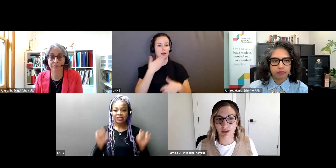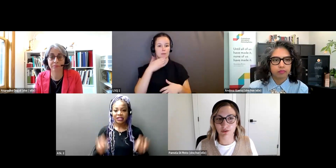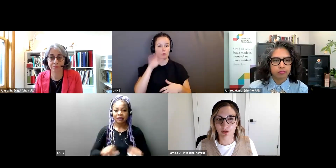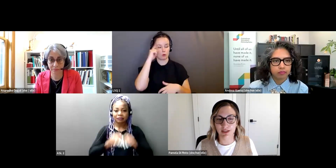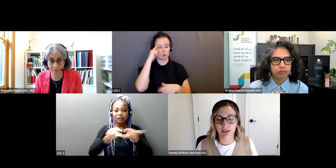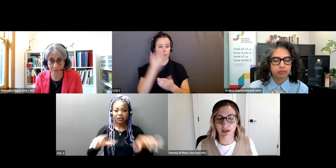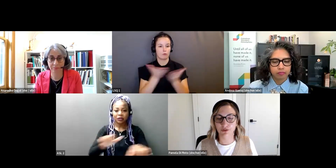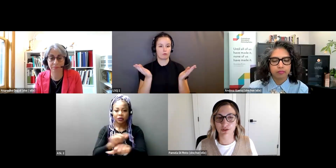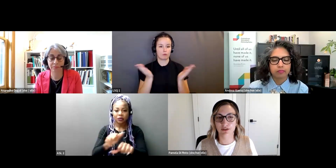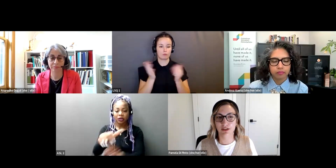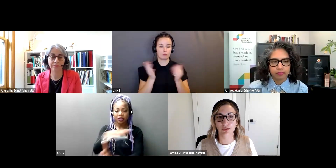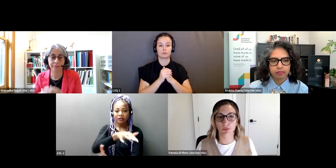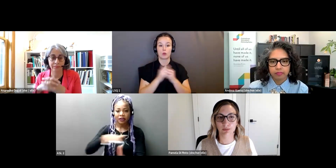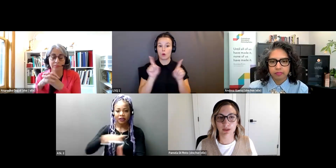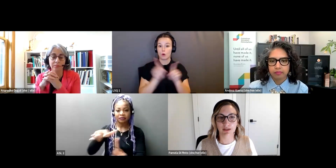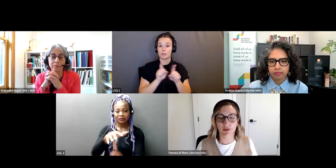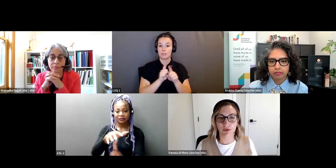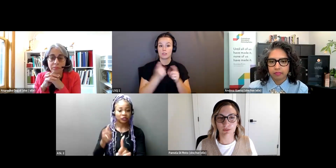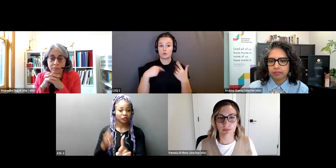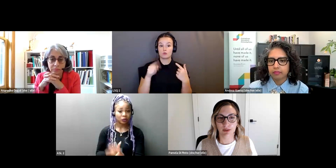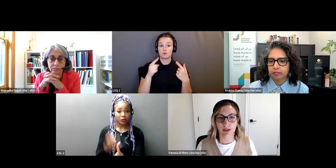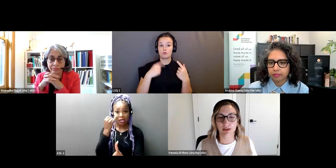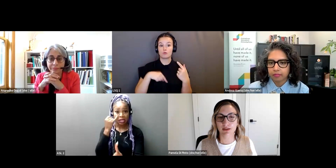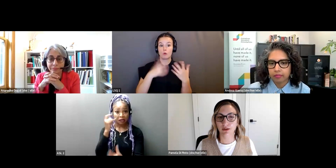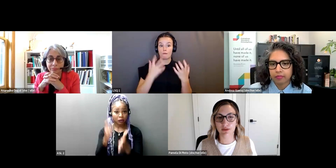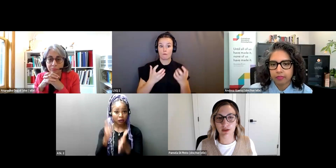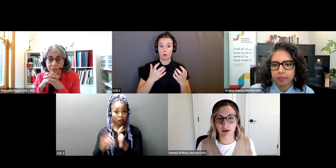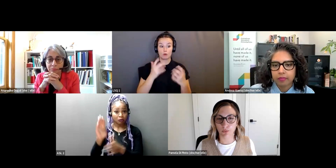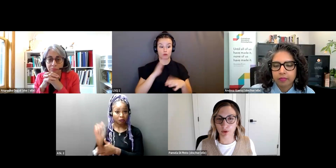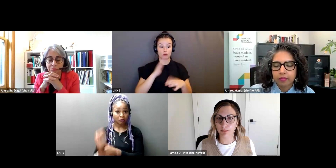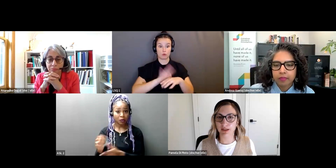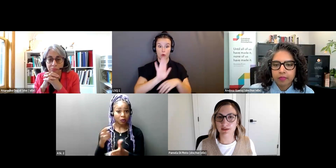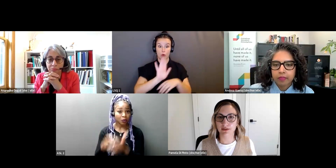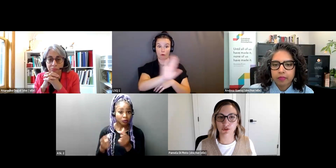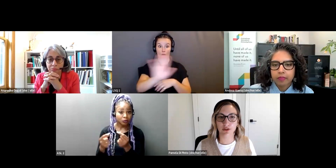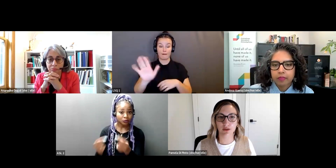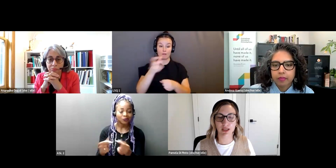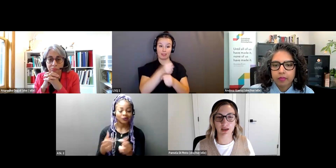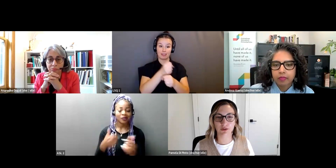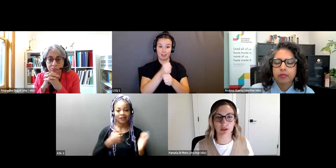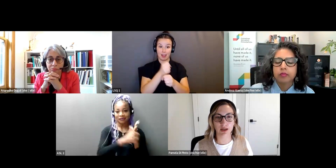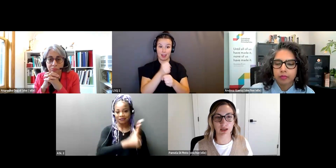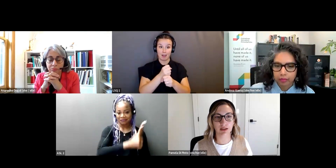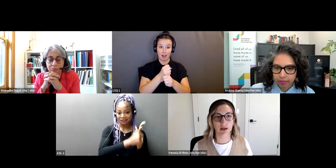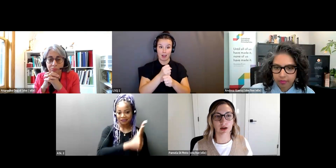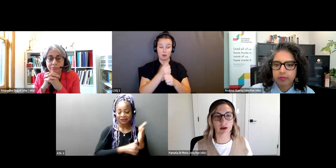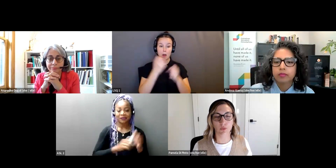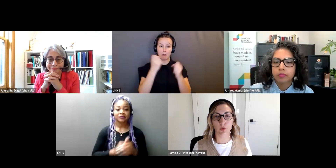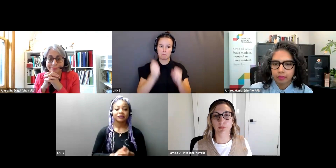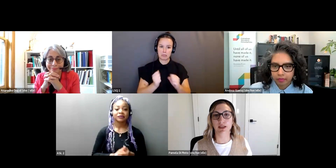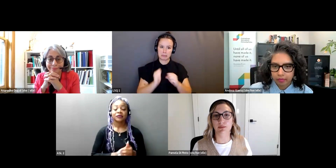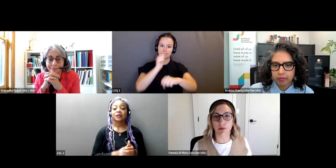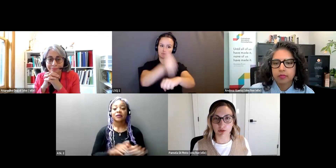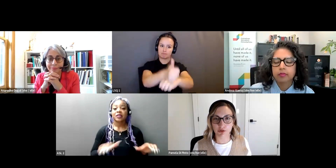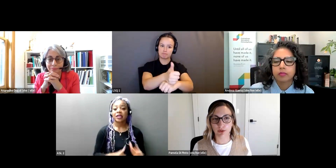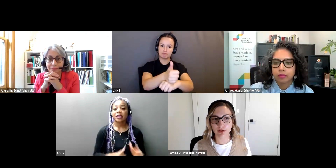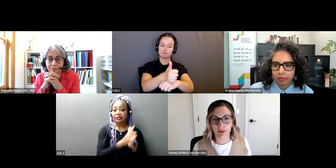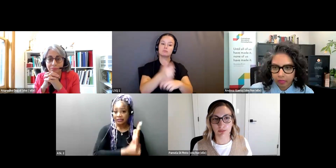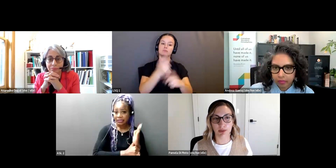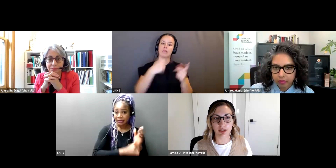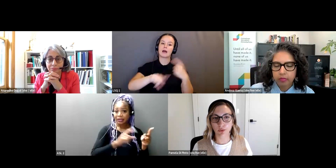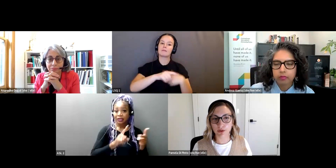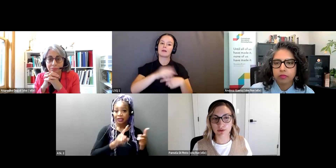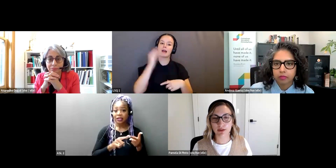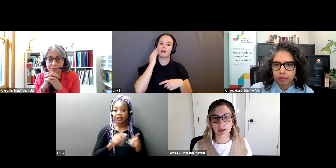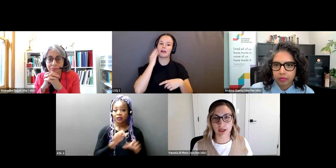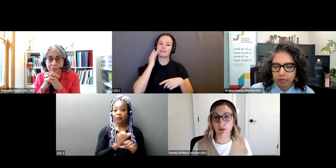ce que nous voulons, c'est aussi mettre cela en place sur le lieu de travail. Et nous avons des ressources pour que vous sachiez comment